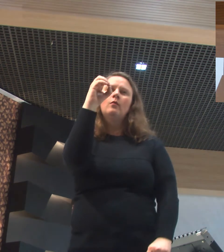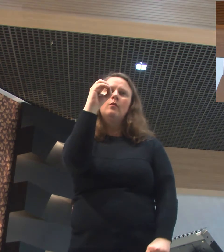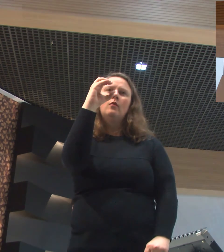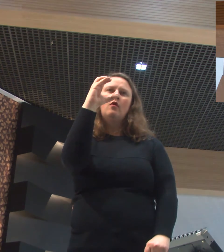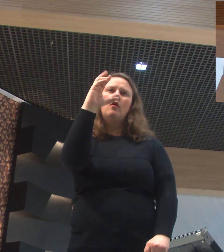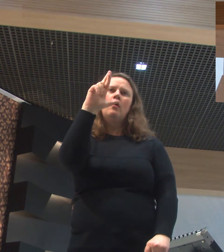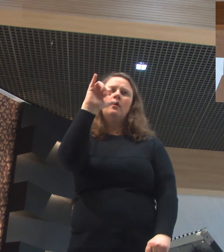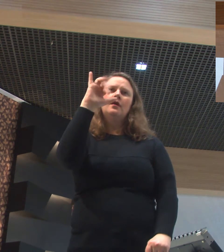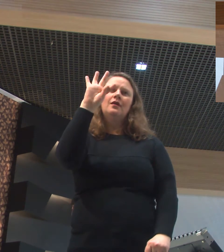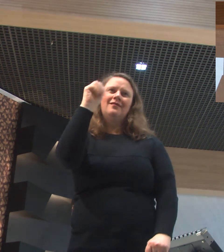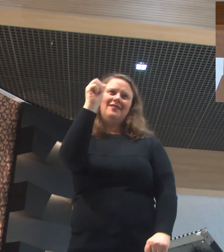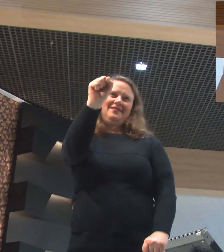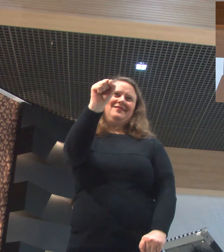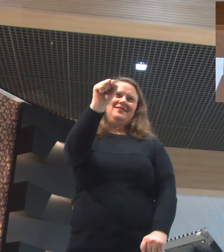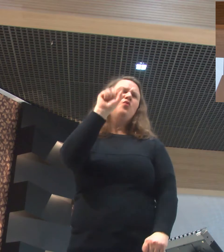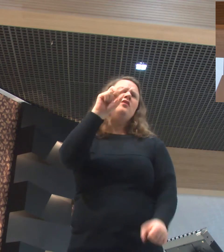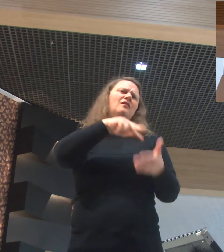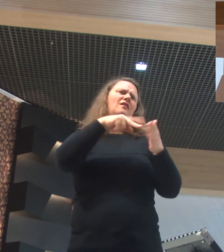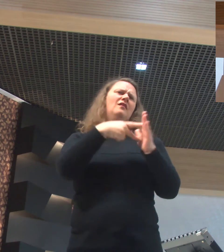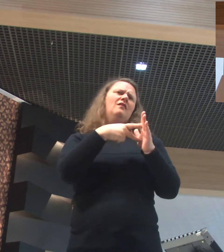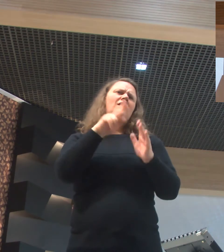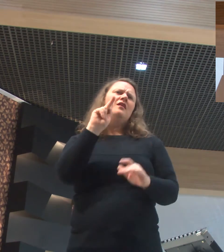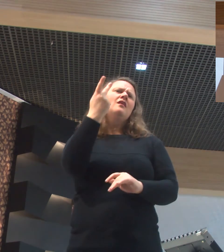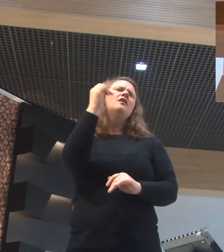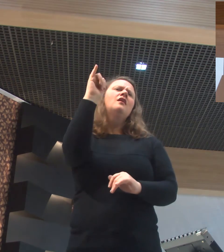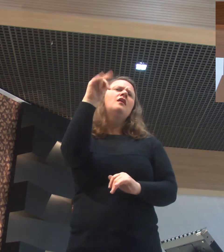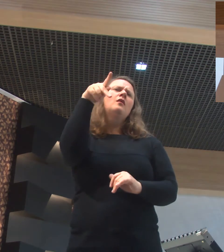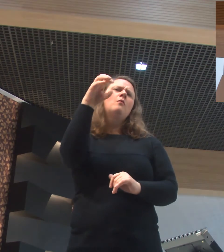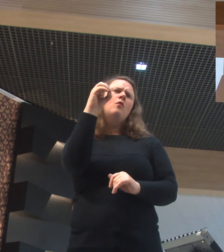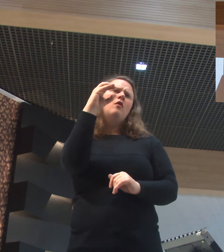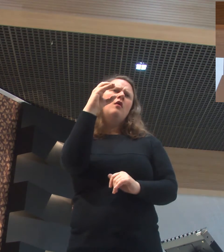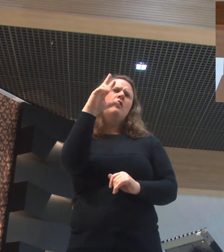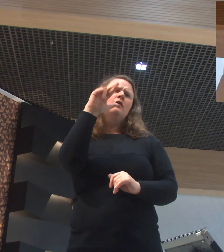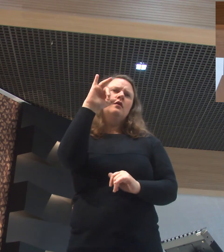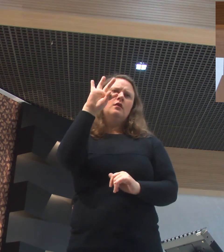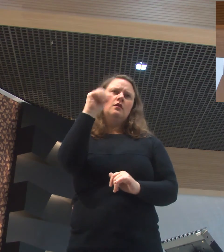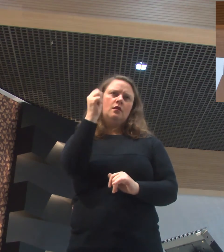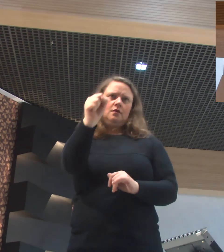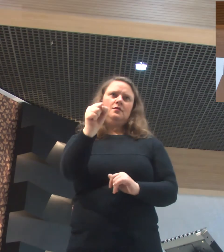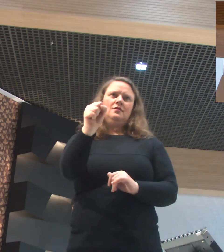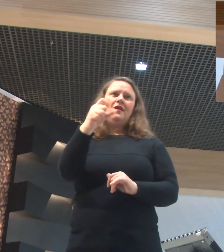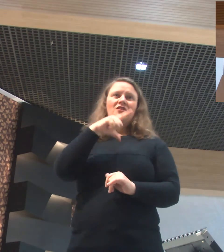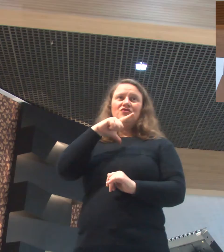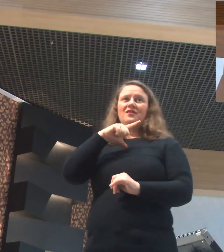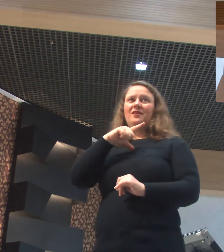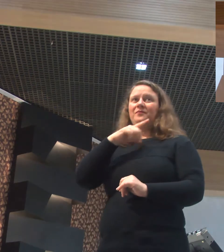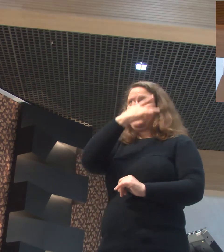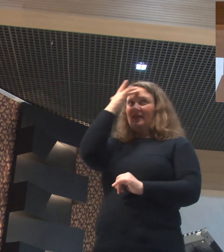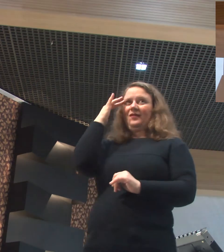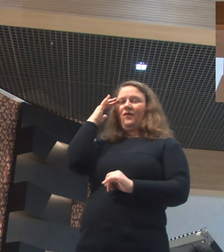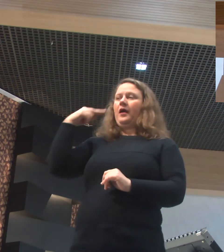O que era um hipócrita? Hipócrita era o ator do teatro grego.